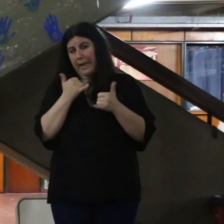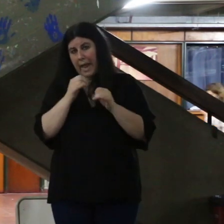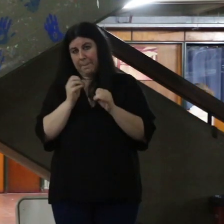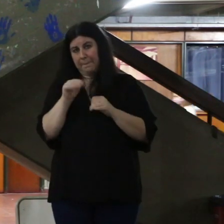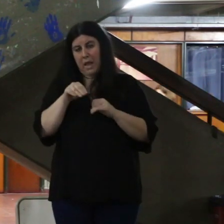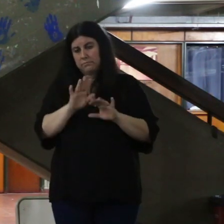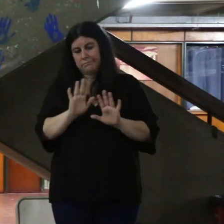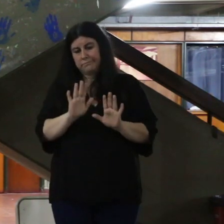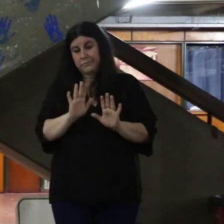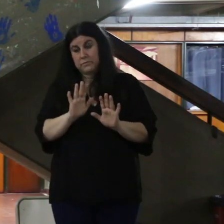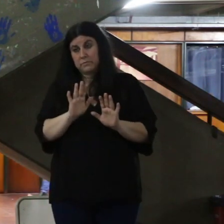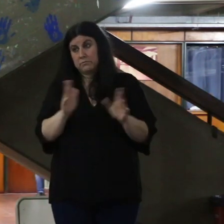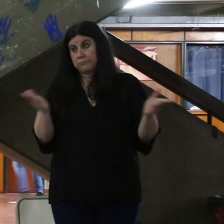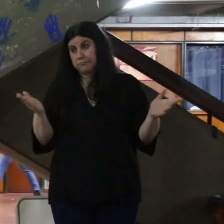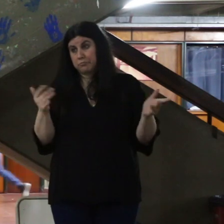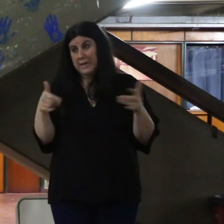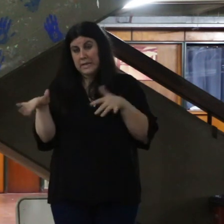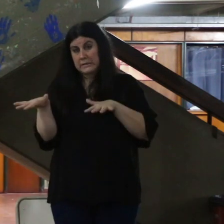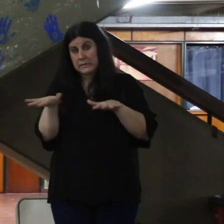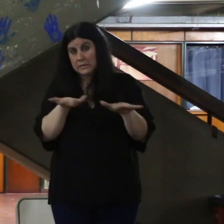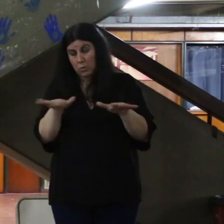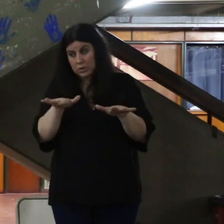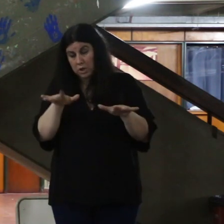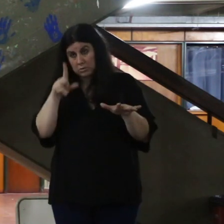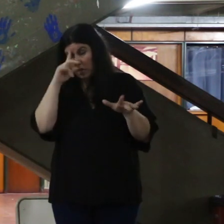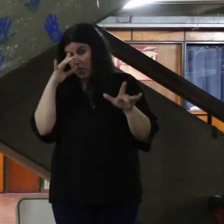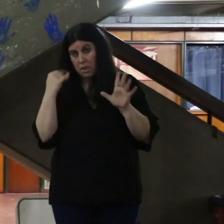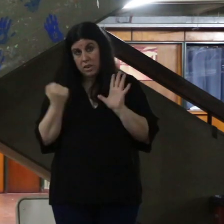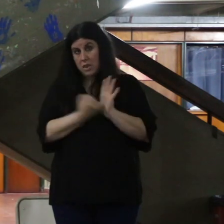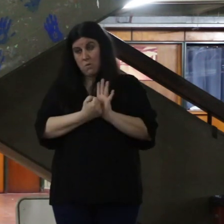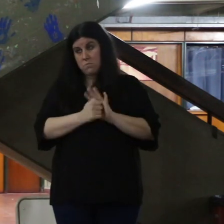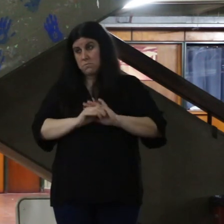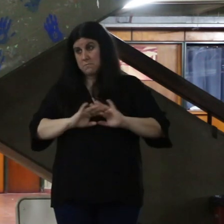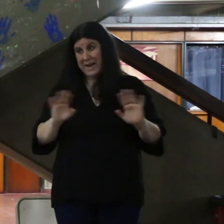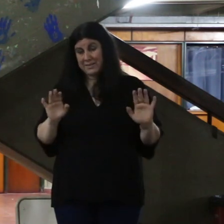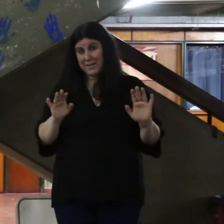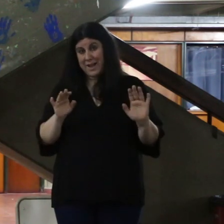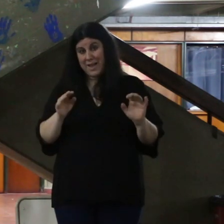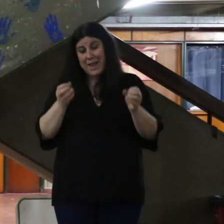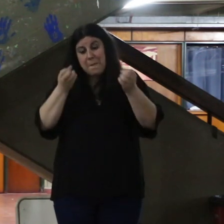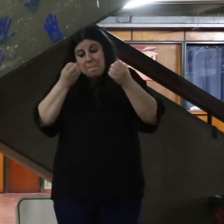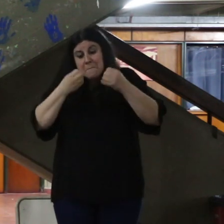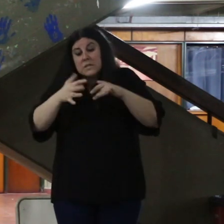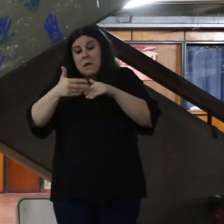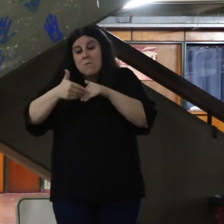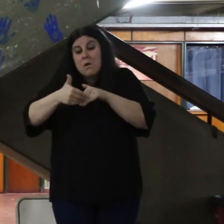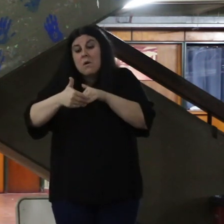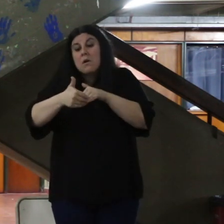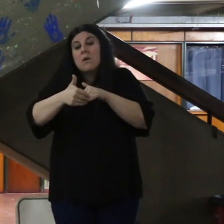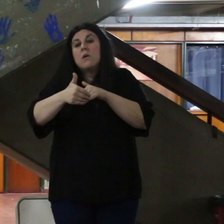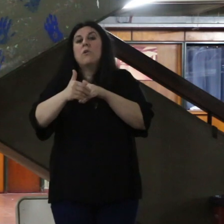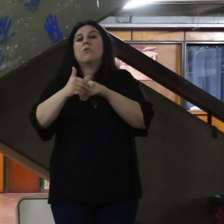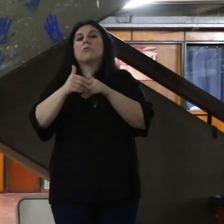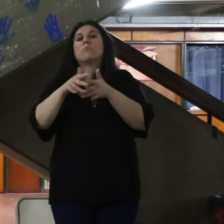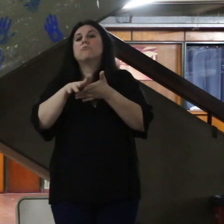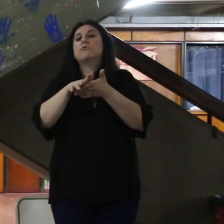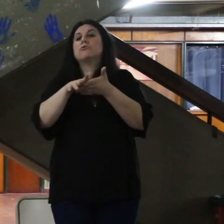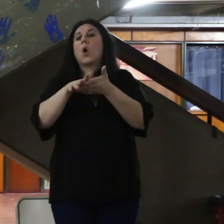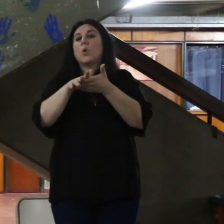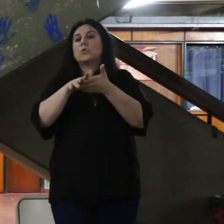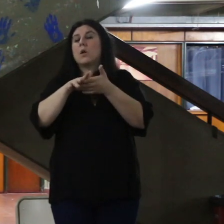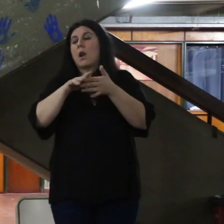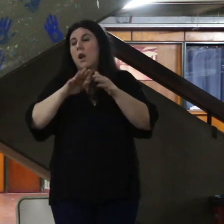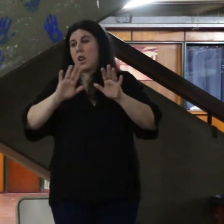estamos en una situación traumática, saliendo de una situación traumática.